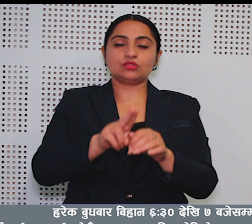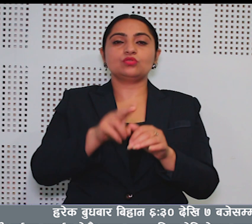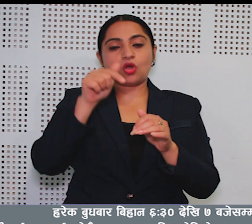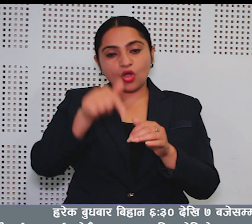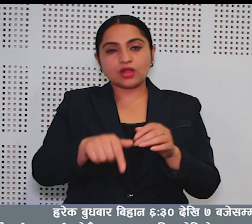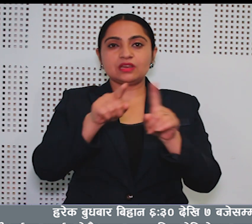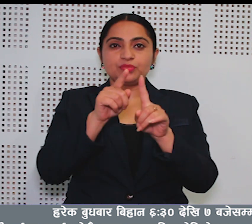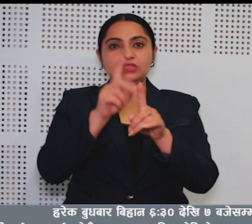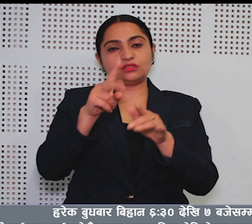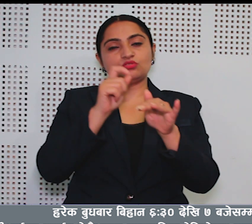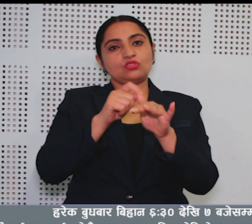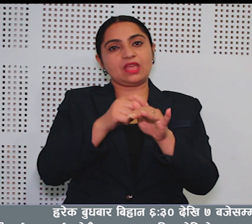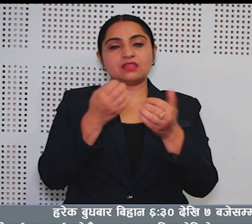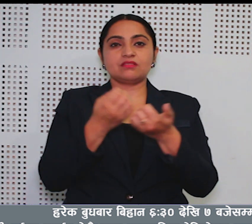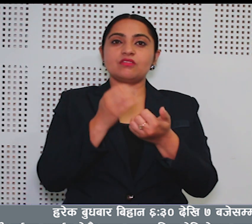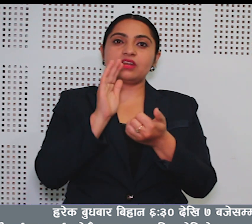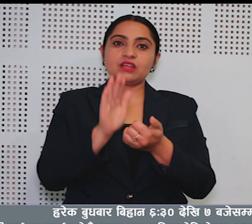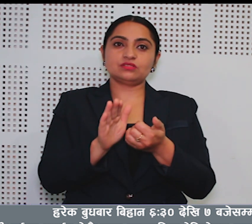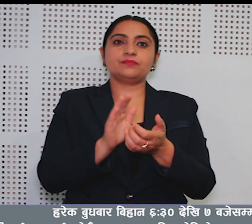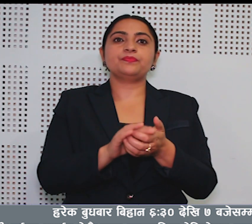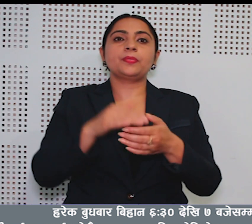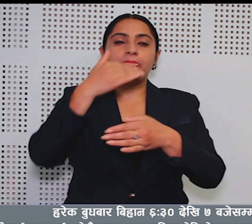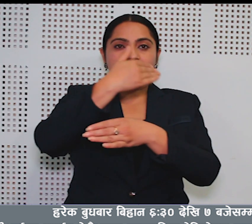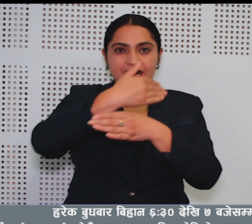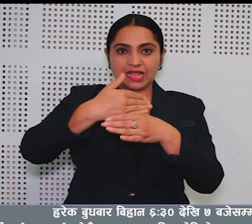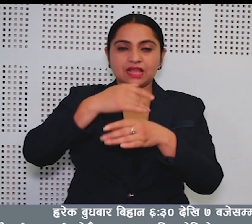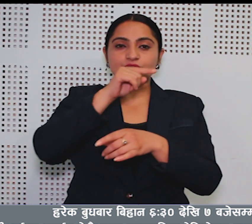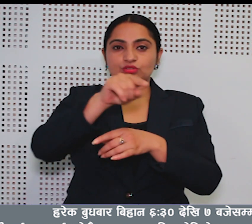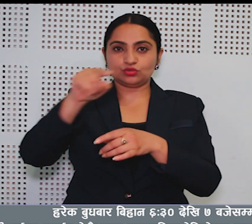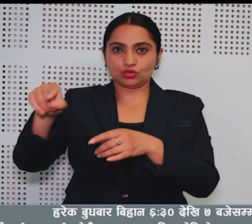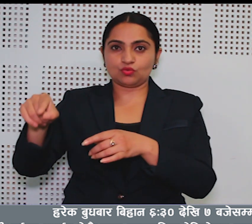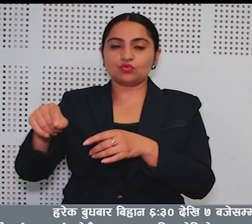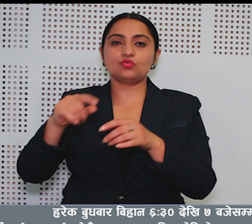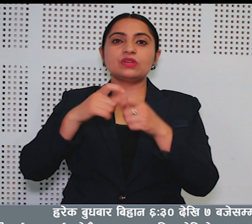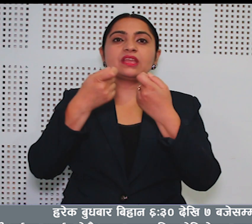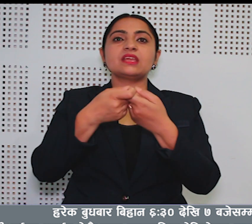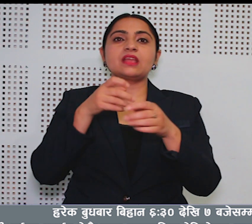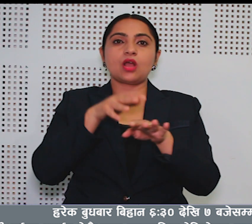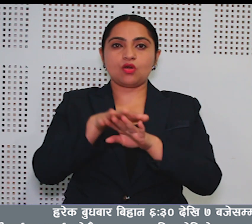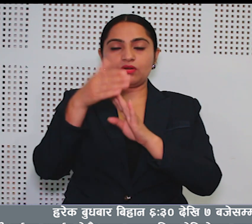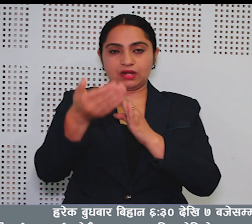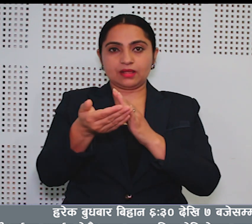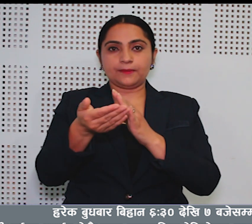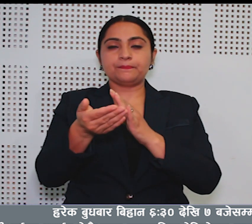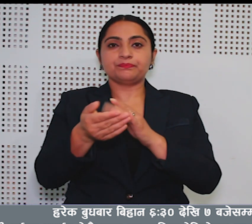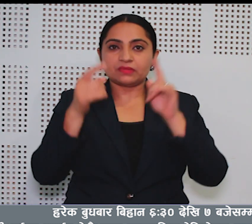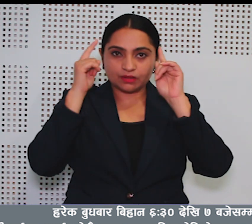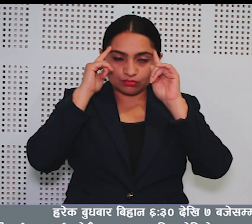त्यसको तयारीमा हामी पुरै एकदम बोर्डर छेउछाउको एरियाहरूलाई एकदम घेराबन्दी गरेर प्रशासनलाई सतर्क पारेर त्यहाँ हाम्रो